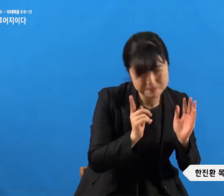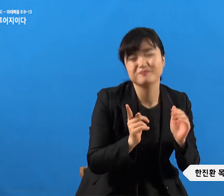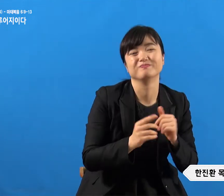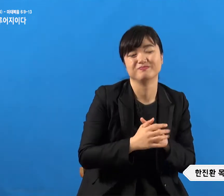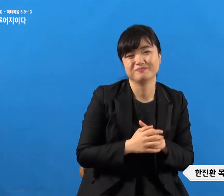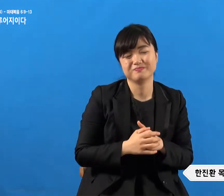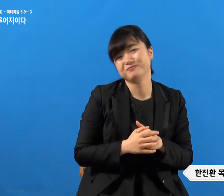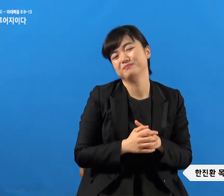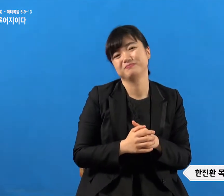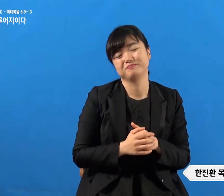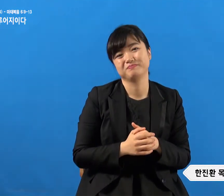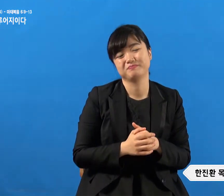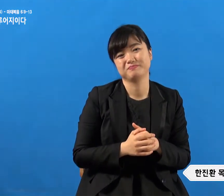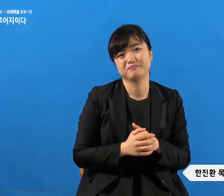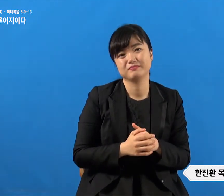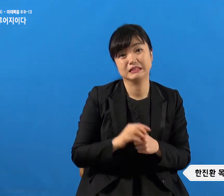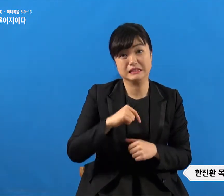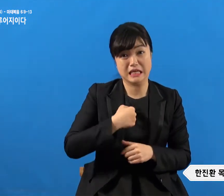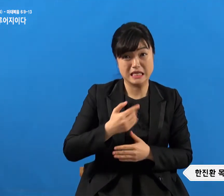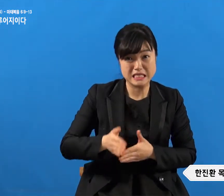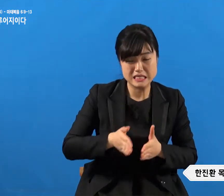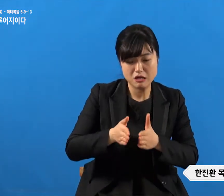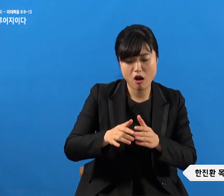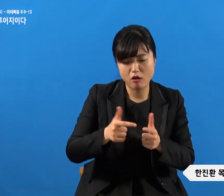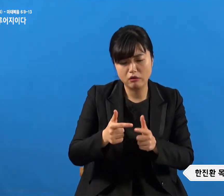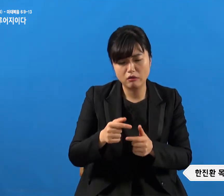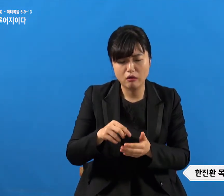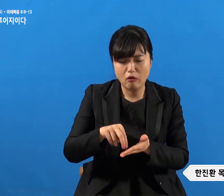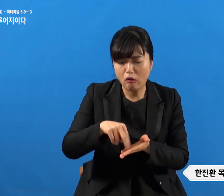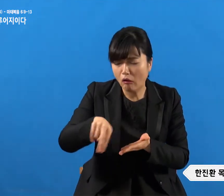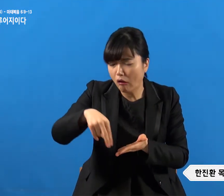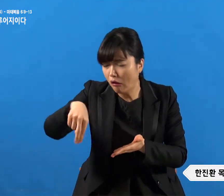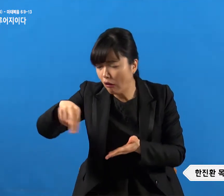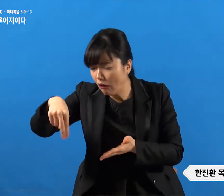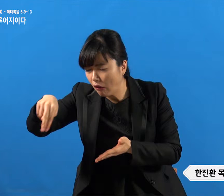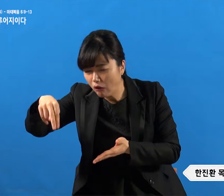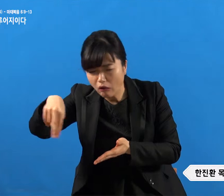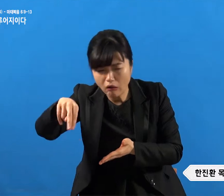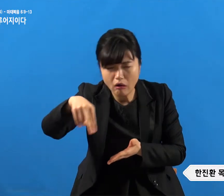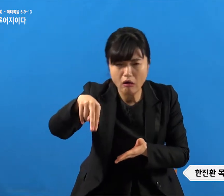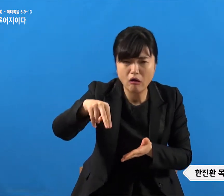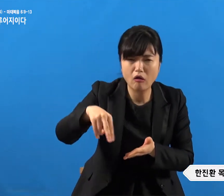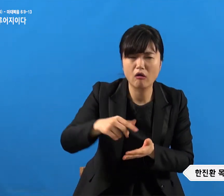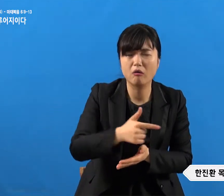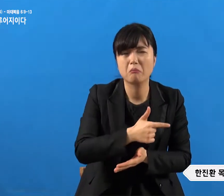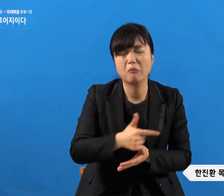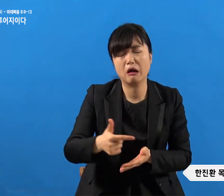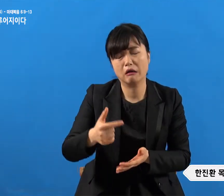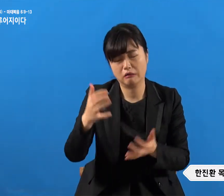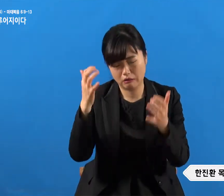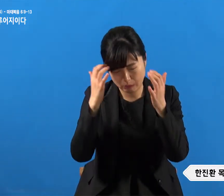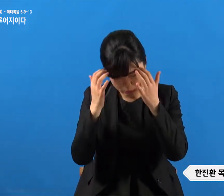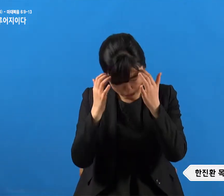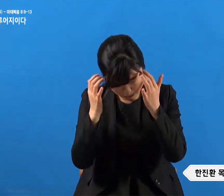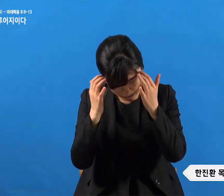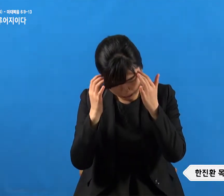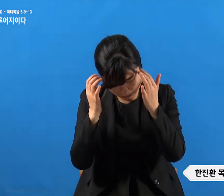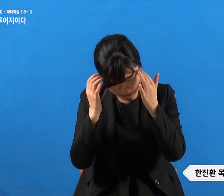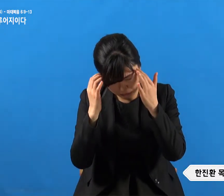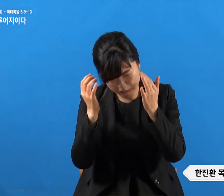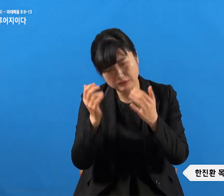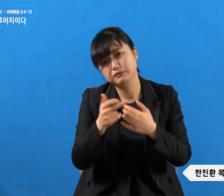것입니다. 자기 길이 아닌 것을 이리저리 헤매고 다니면서 얼마나 심적인